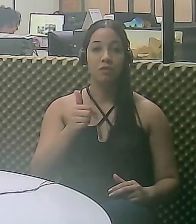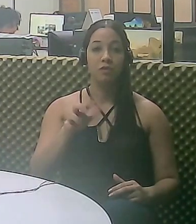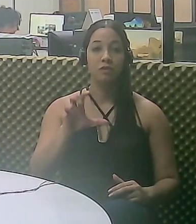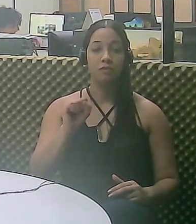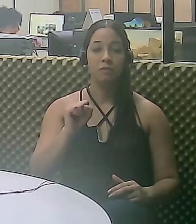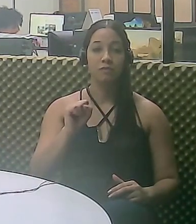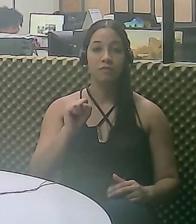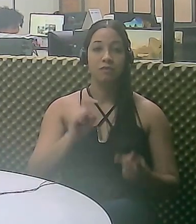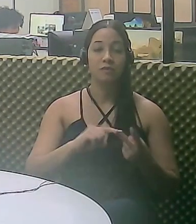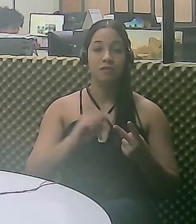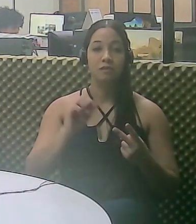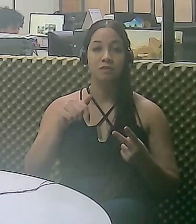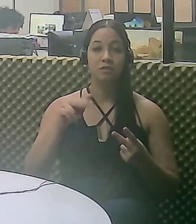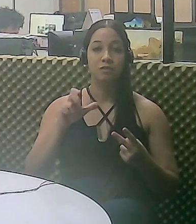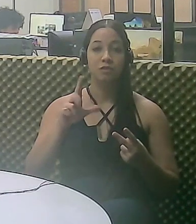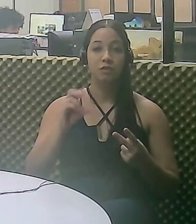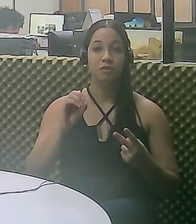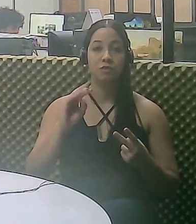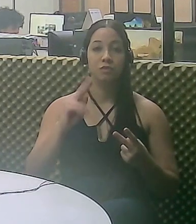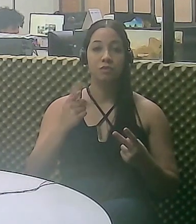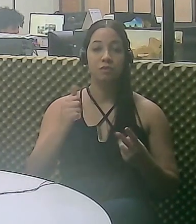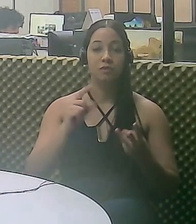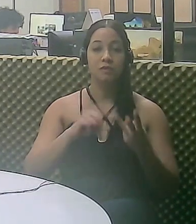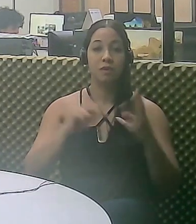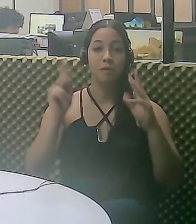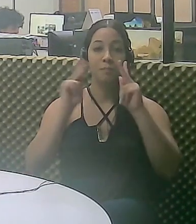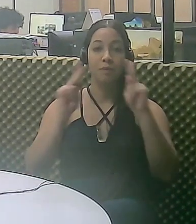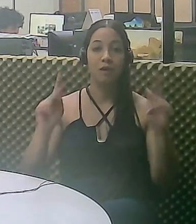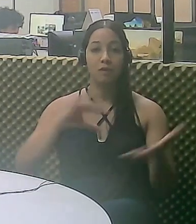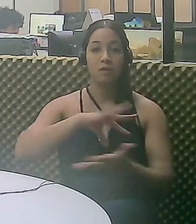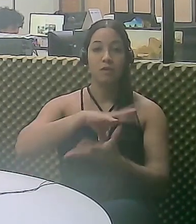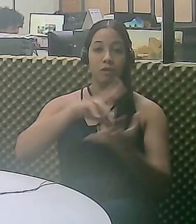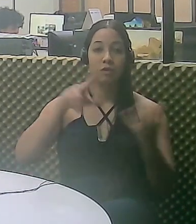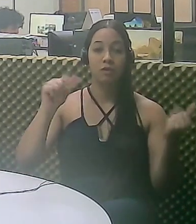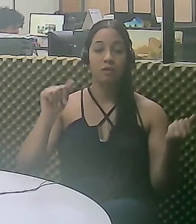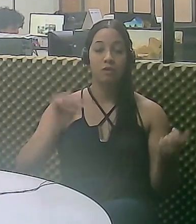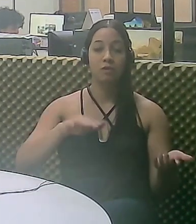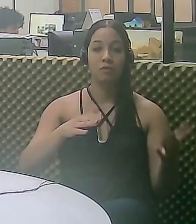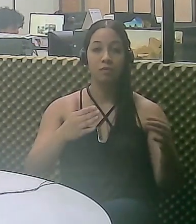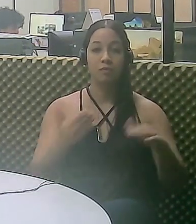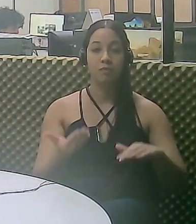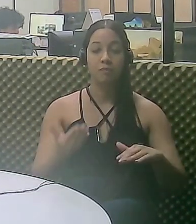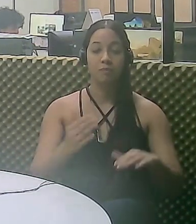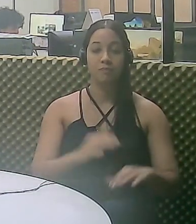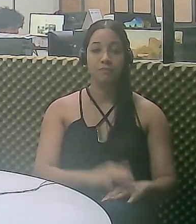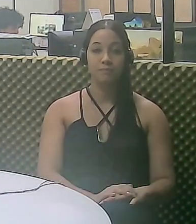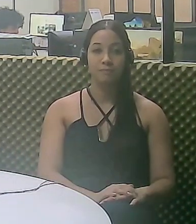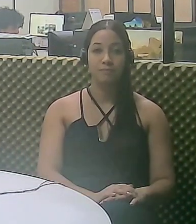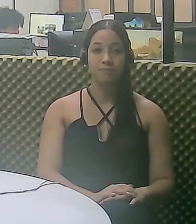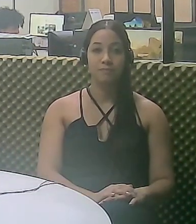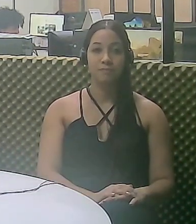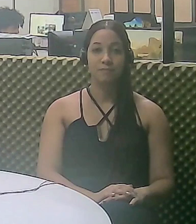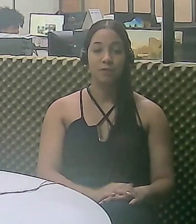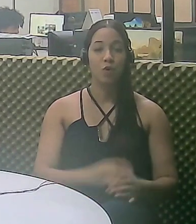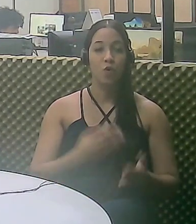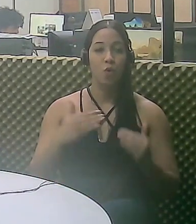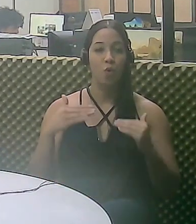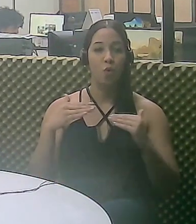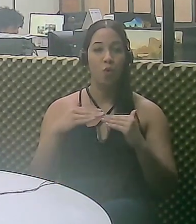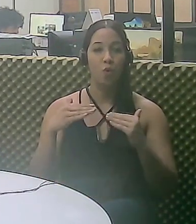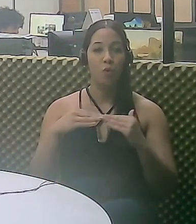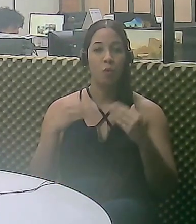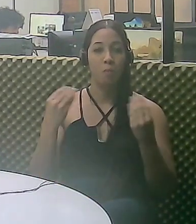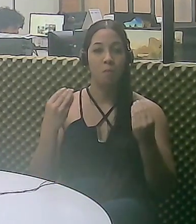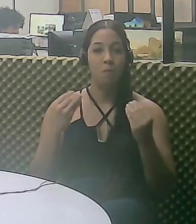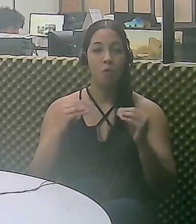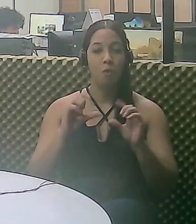Funerária Ângelo Cunha Limitada e Paz Universal Serviços Póstumos Limitada. Ao concordarem com a implementação